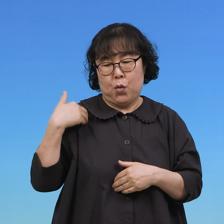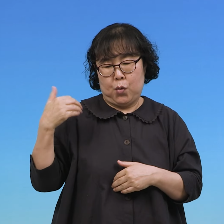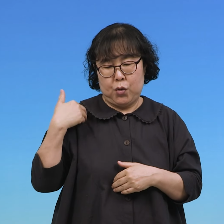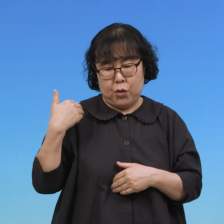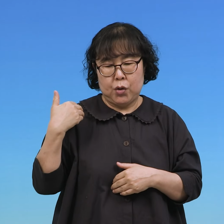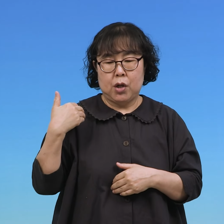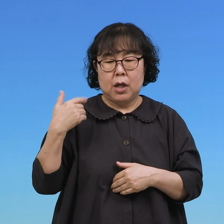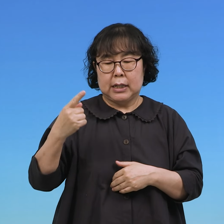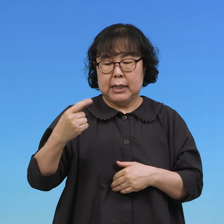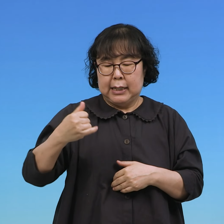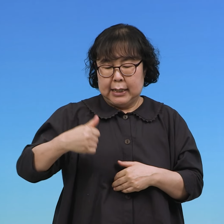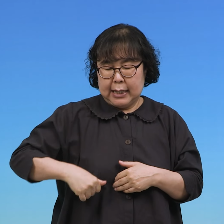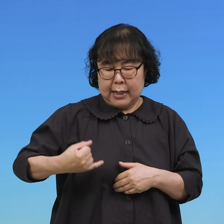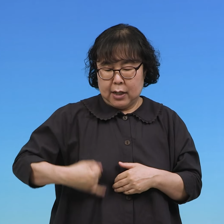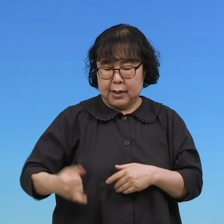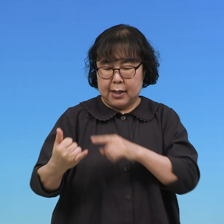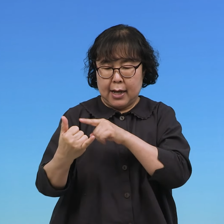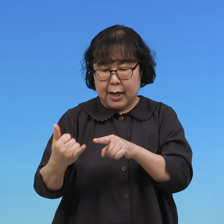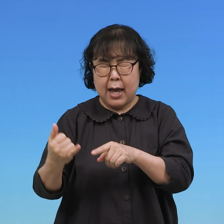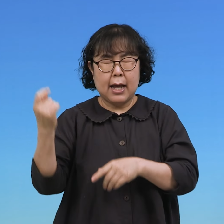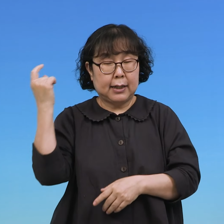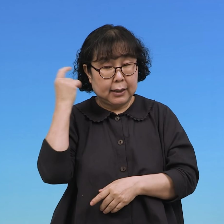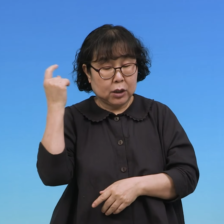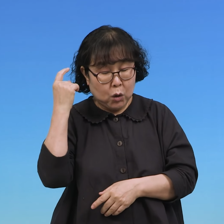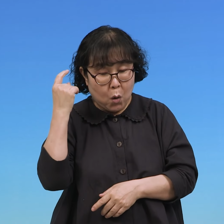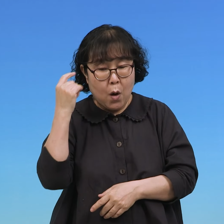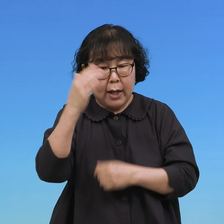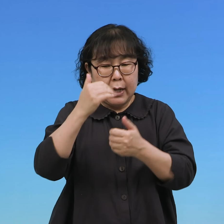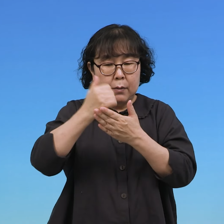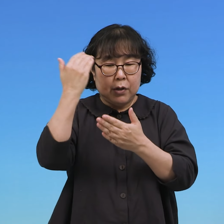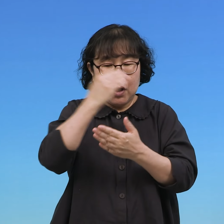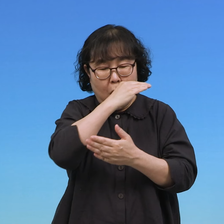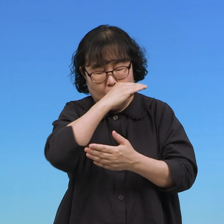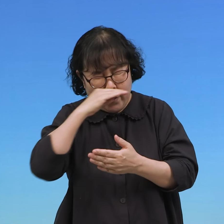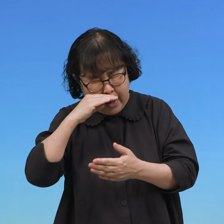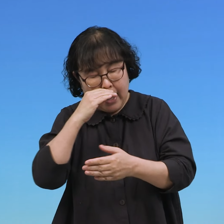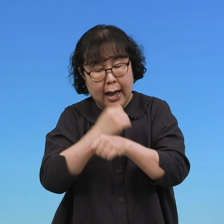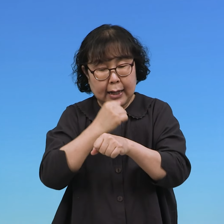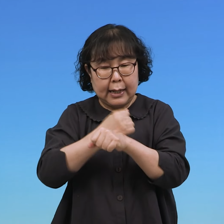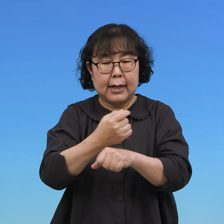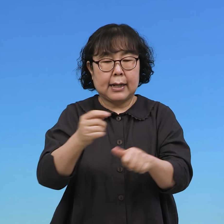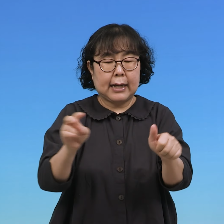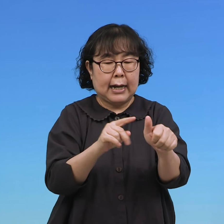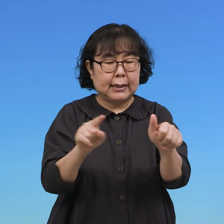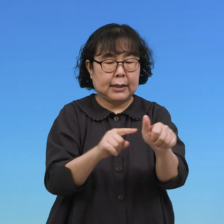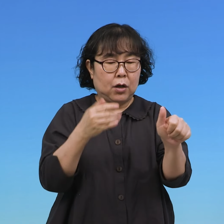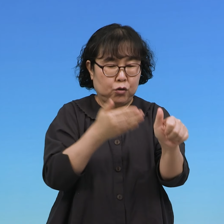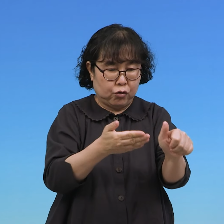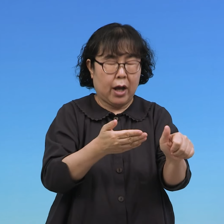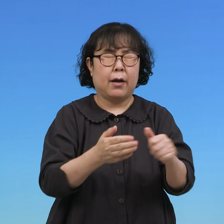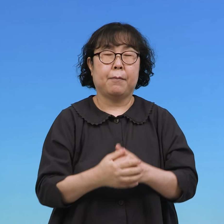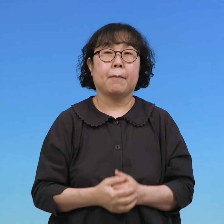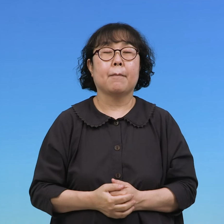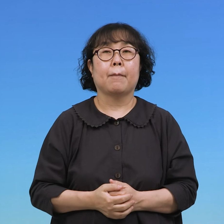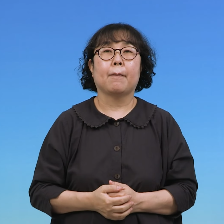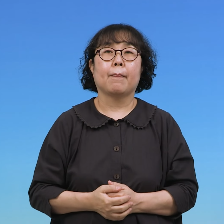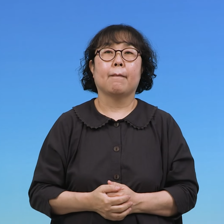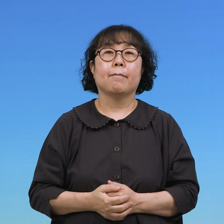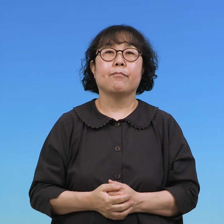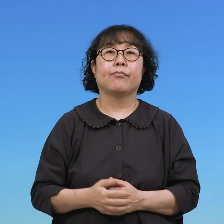그들의 자녀에게 듣고 내 하나님 여호와 경외하기를 배우게 할지니라. 지금